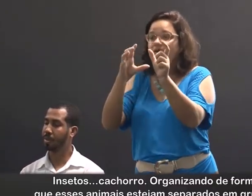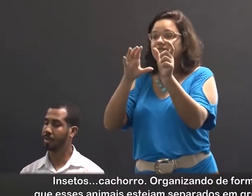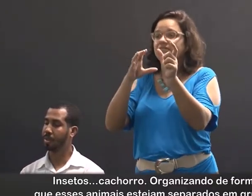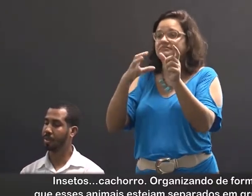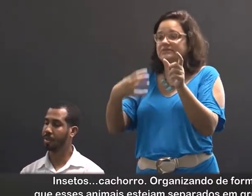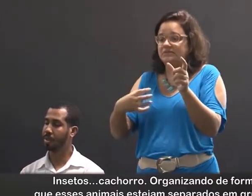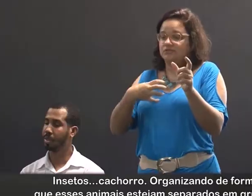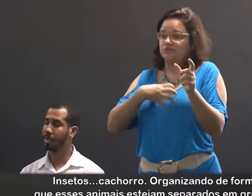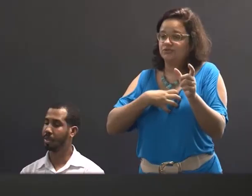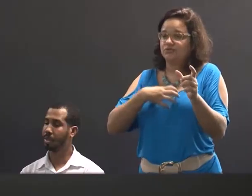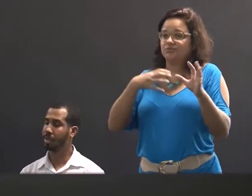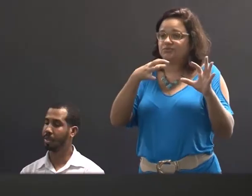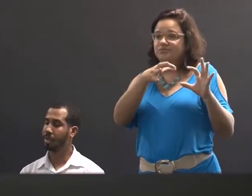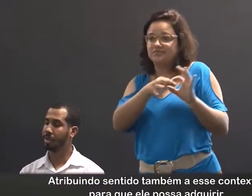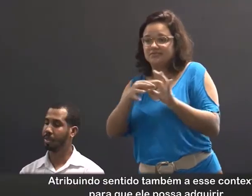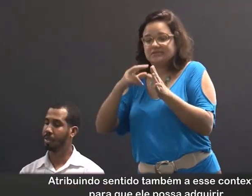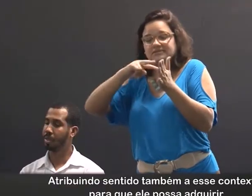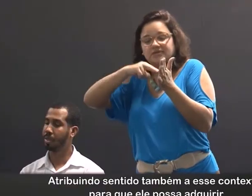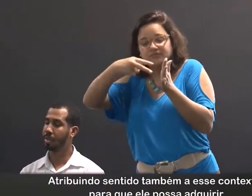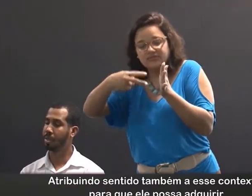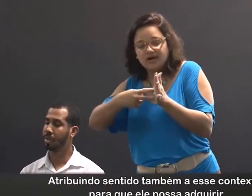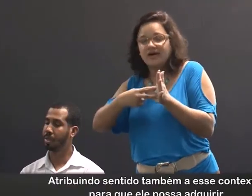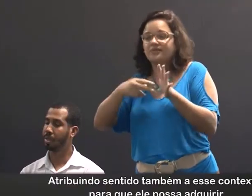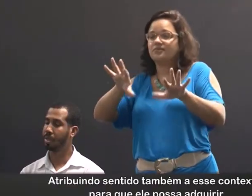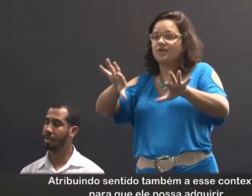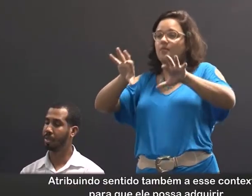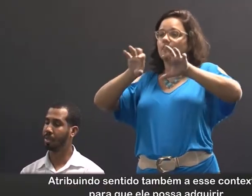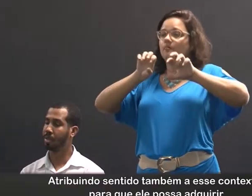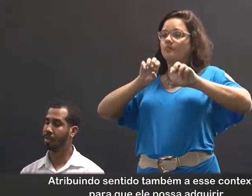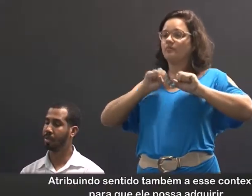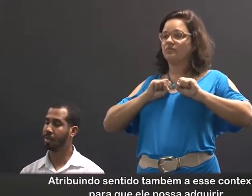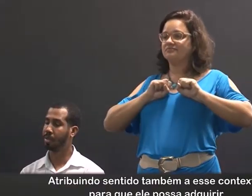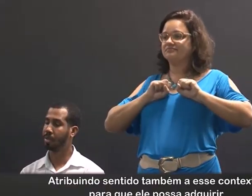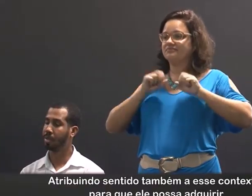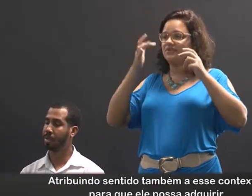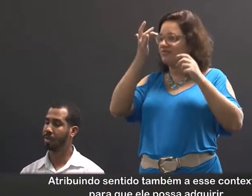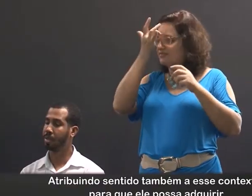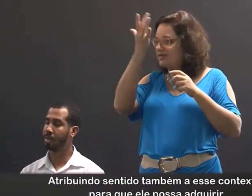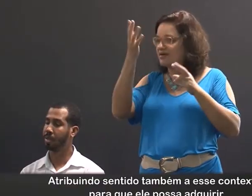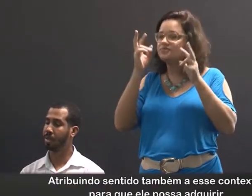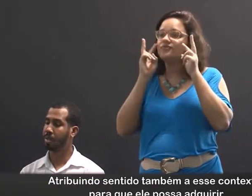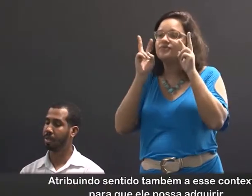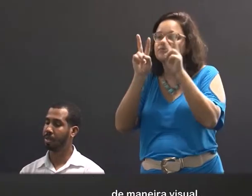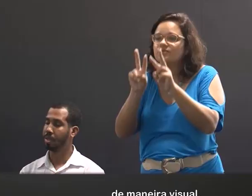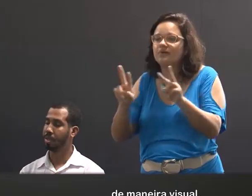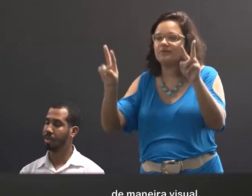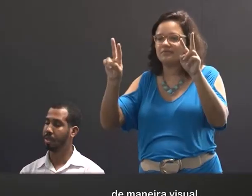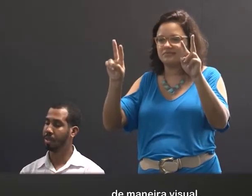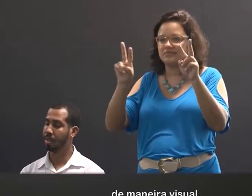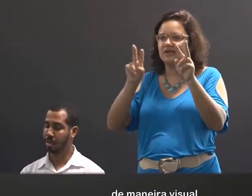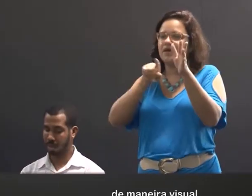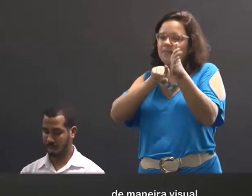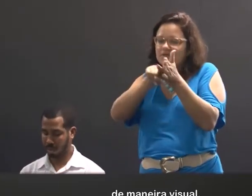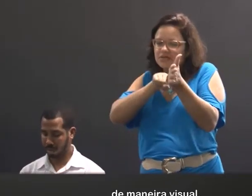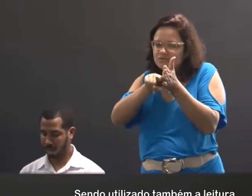grupos, atribuindo sentido também a esse contexto, para que ele possa adquirir de maneira visual,